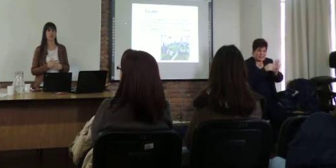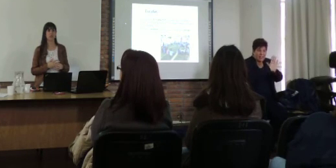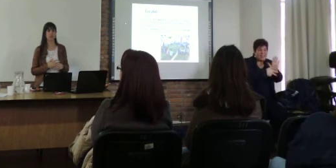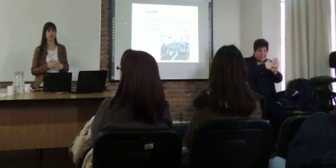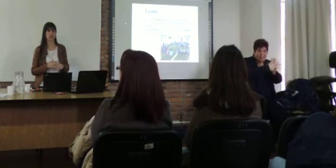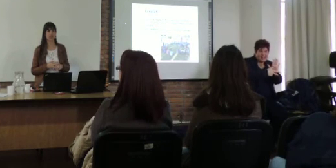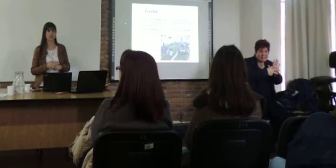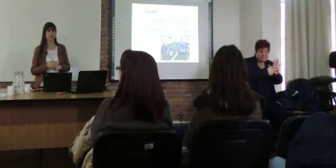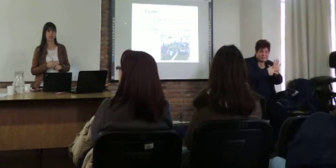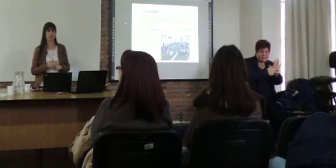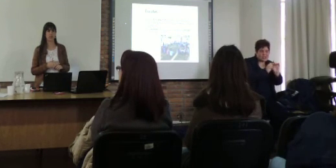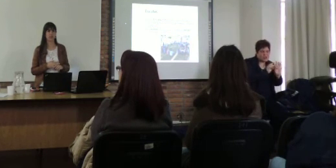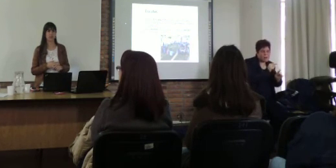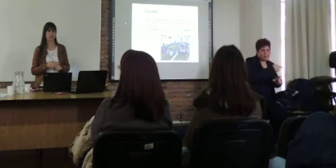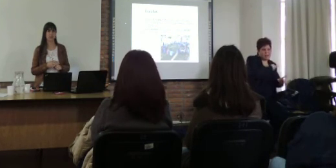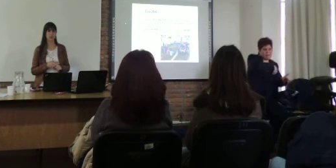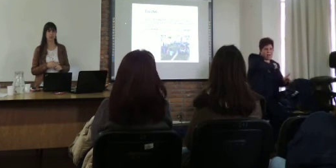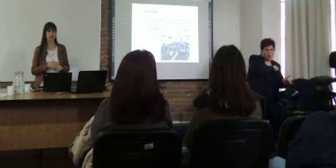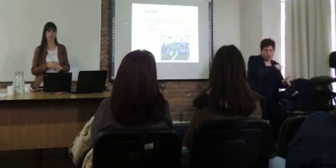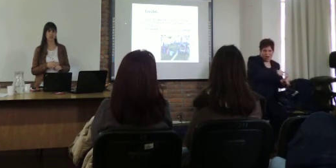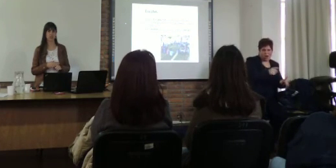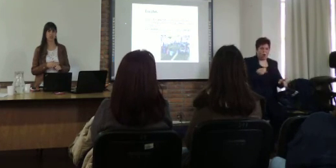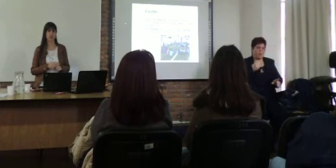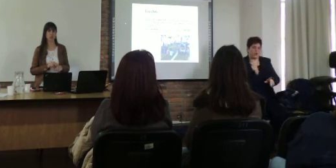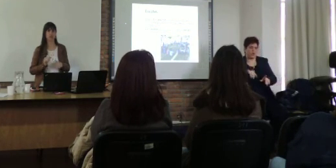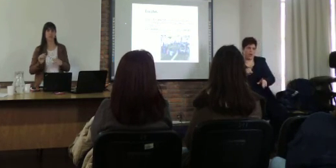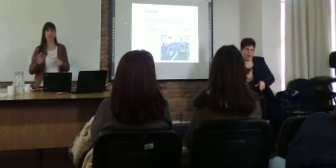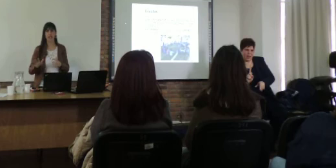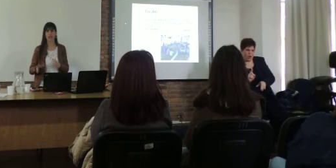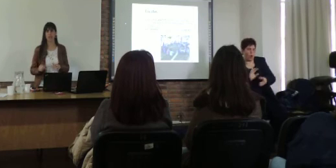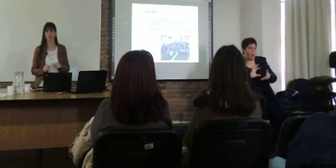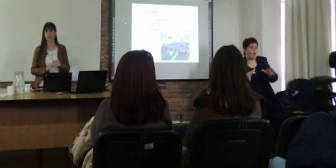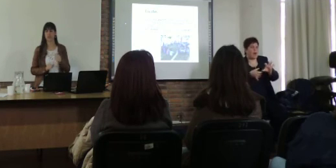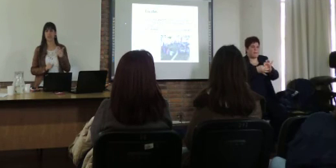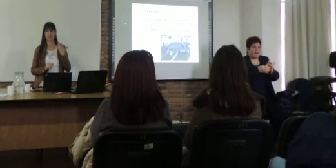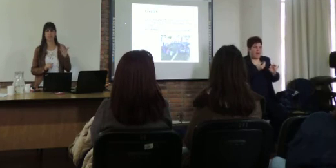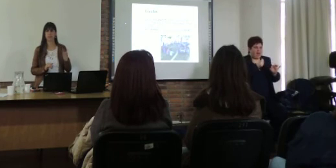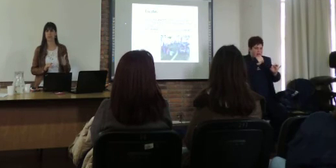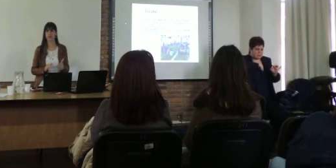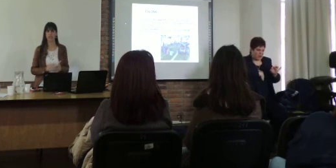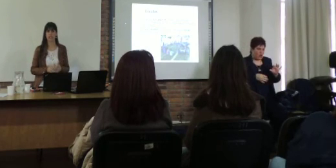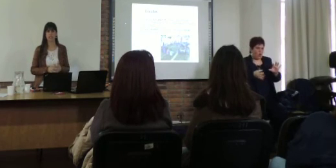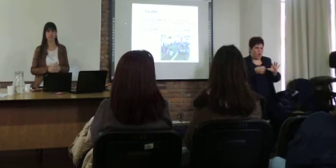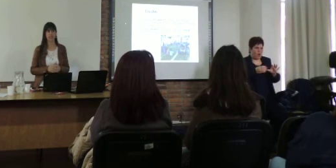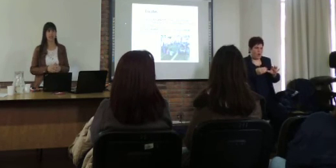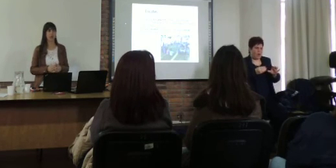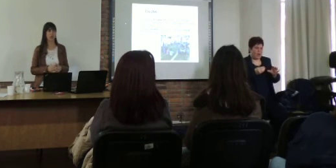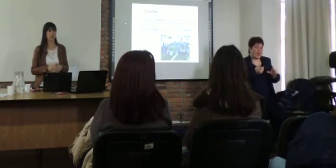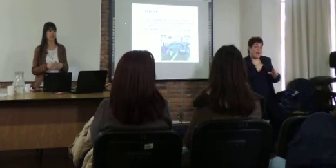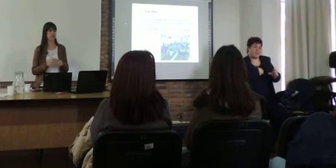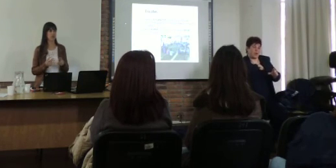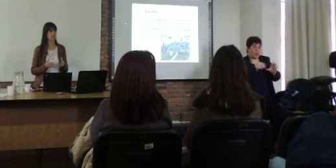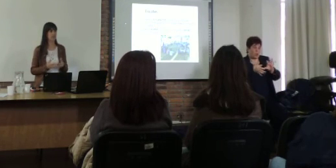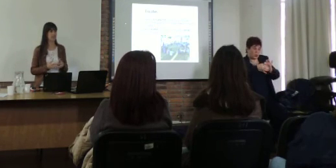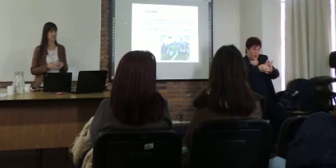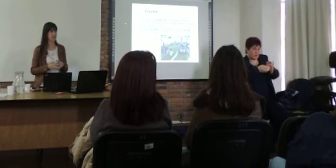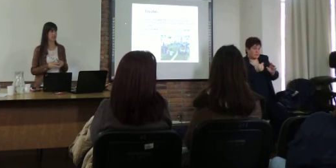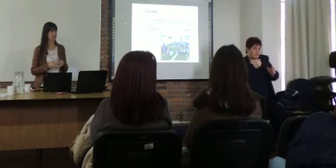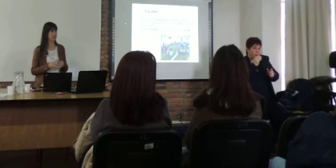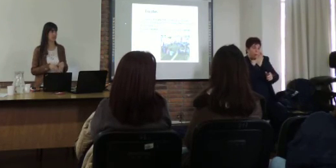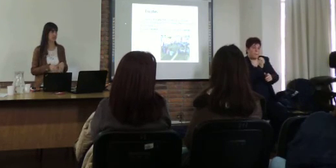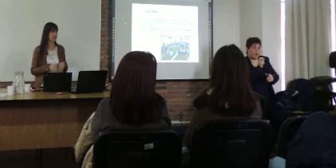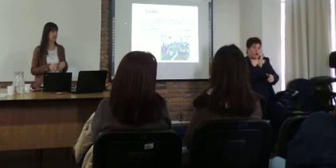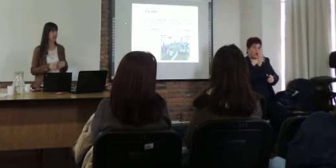uma escolha por questões de comodidade, porque fica mais perto de casa. É uma escolha que